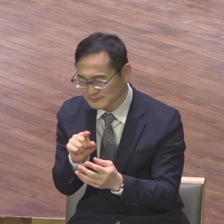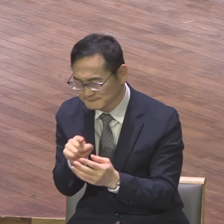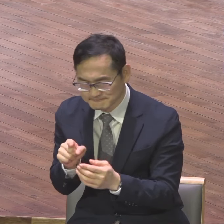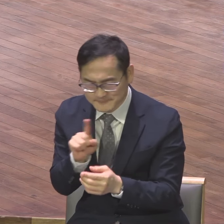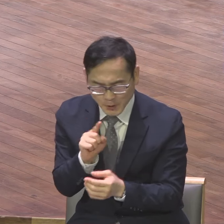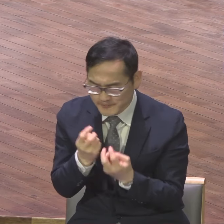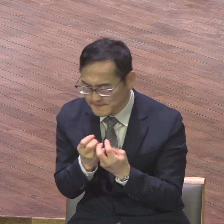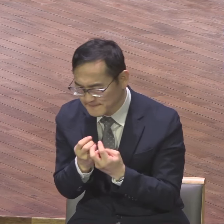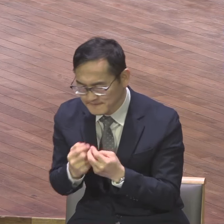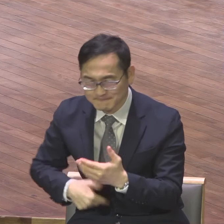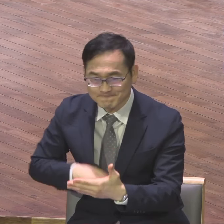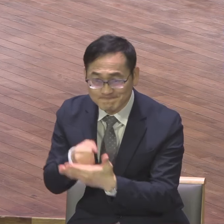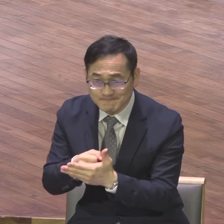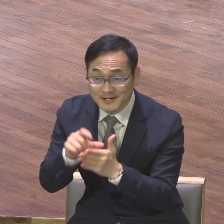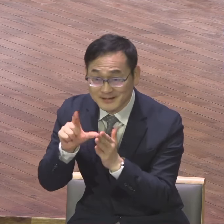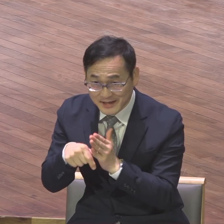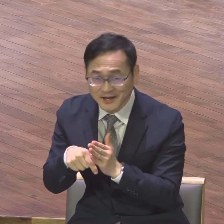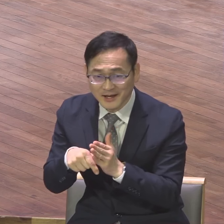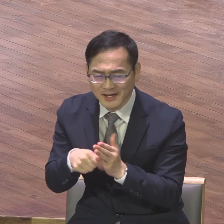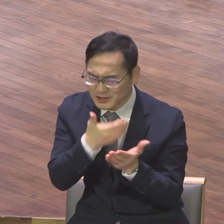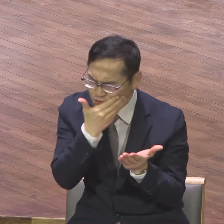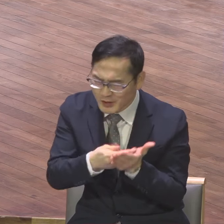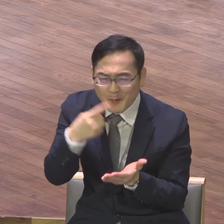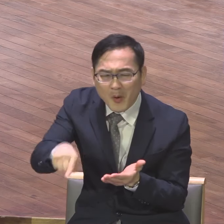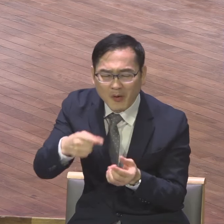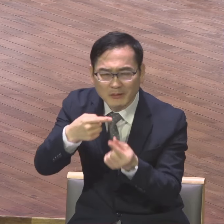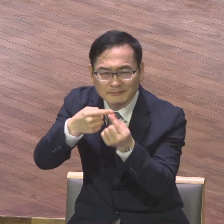좀 되새겨 볼 수 있는 말이에요.